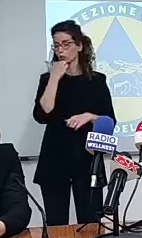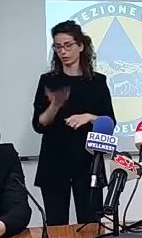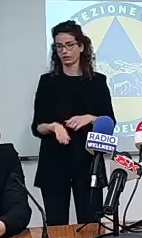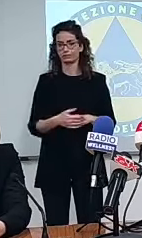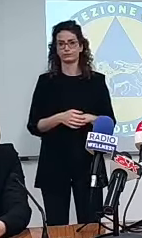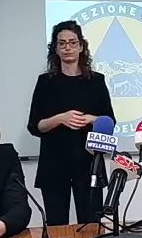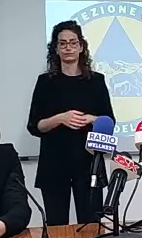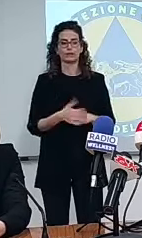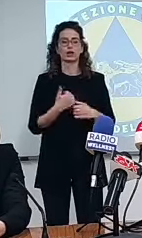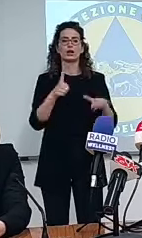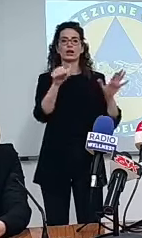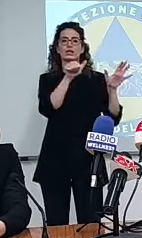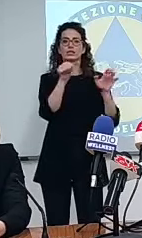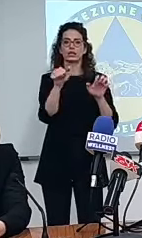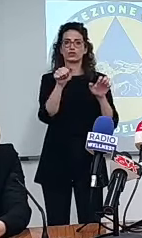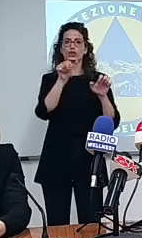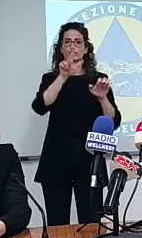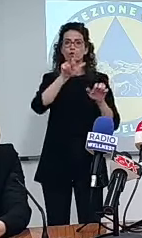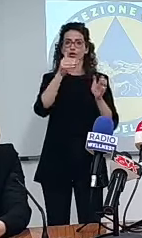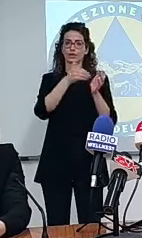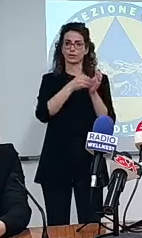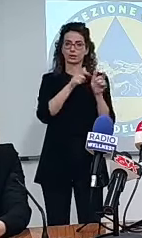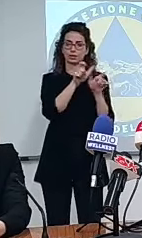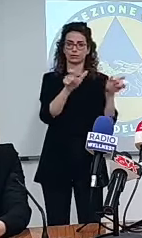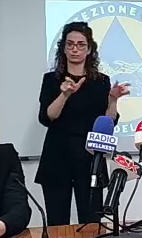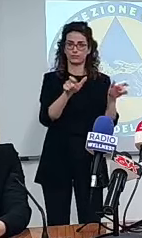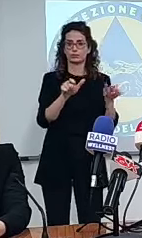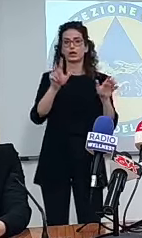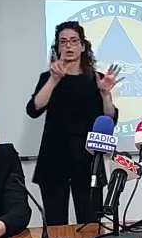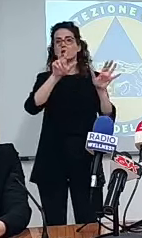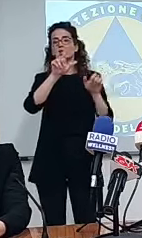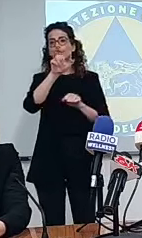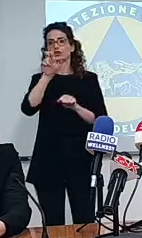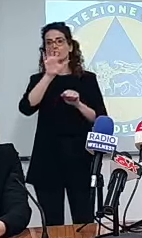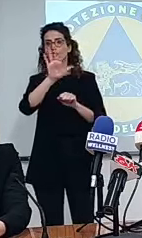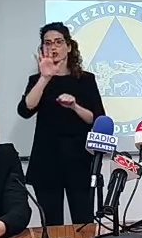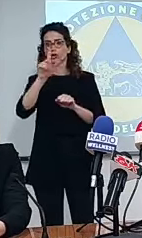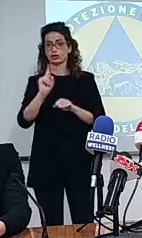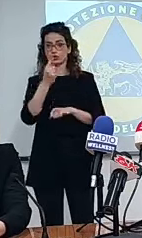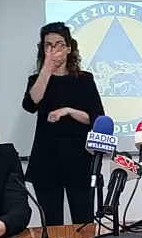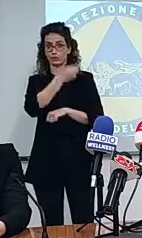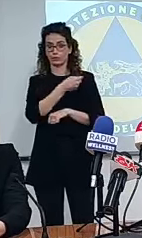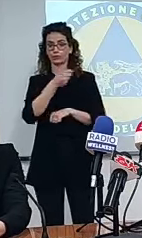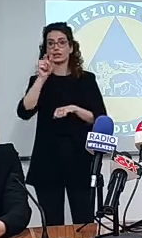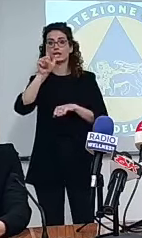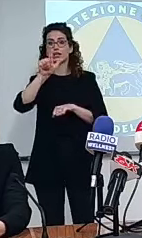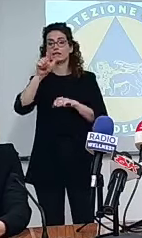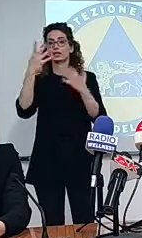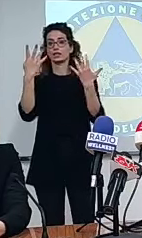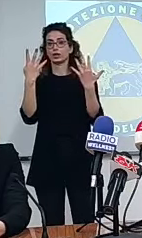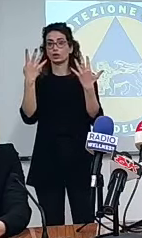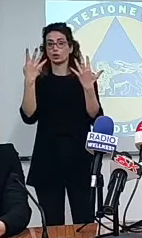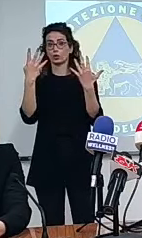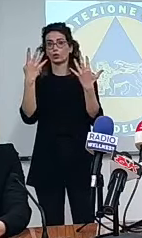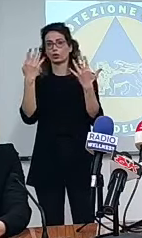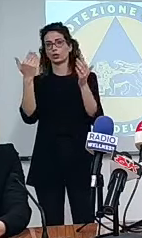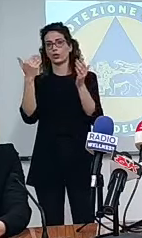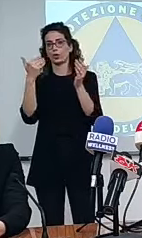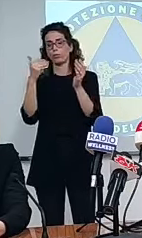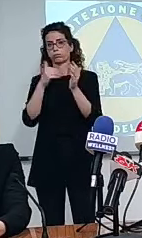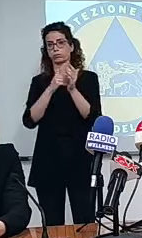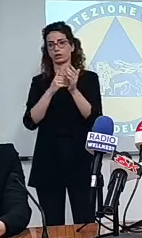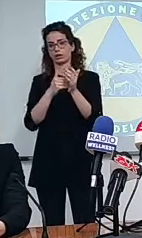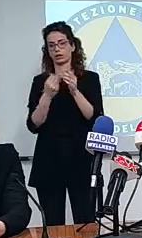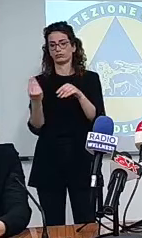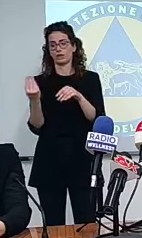Allora, 603.000 la popolazione, 355.000 la prima dose, sì. 78.000, vi arrotondo le cifre,